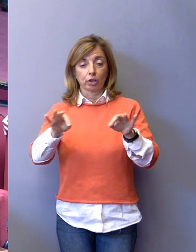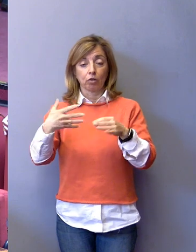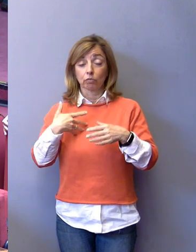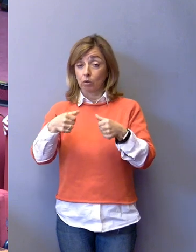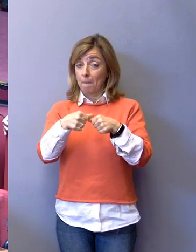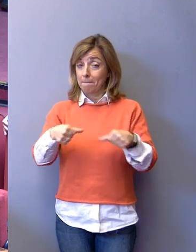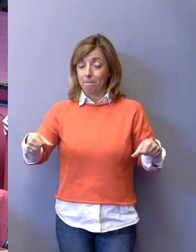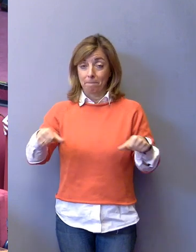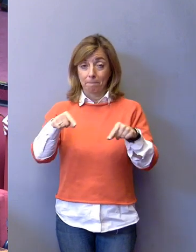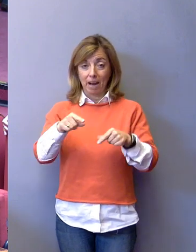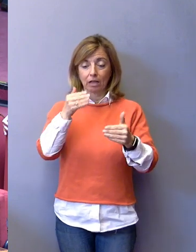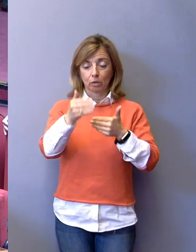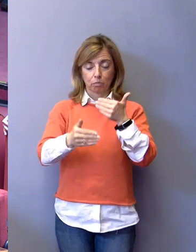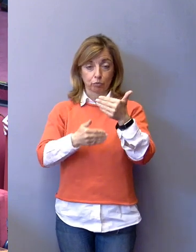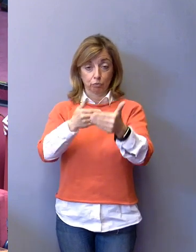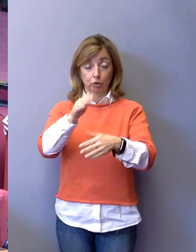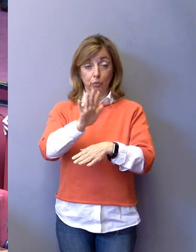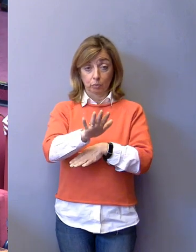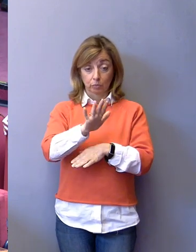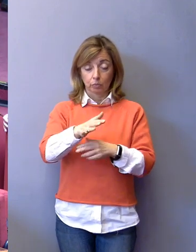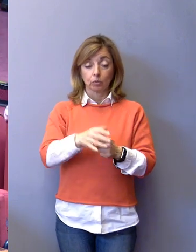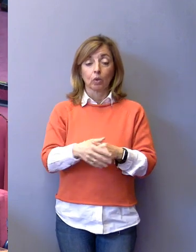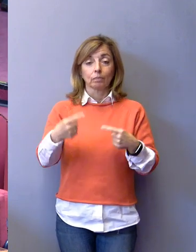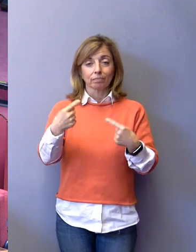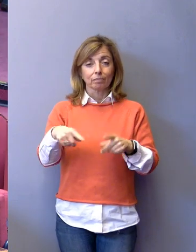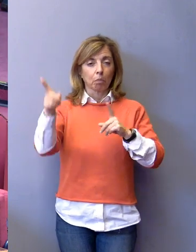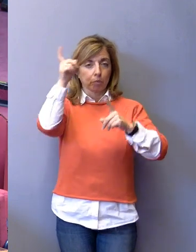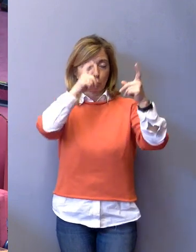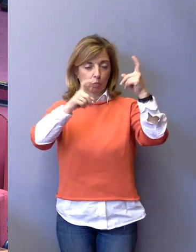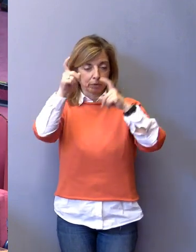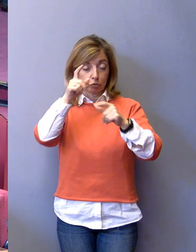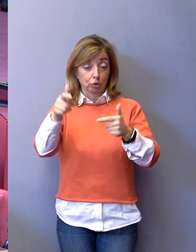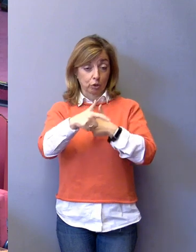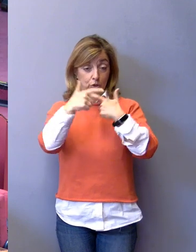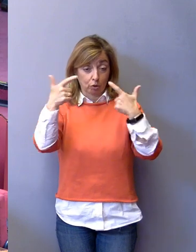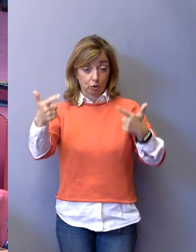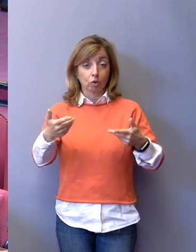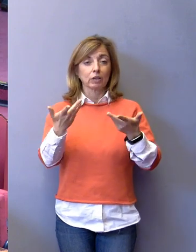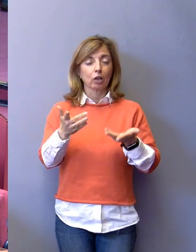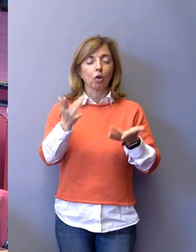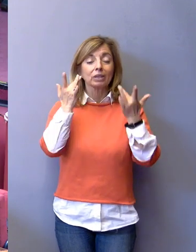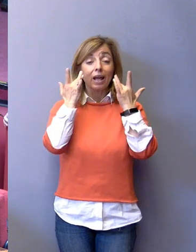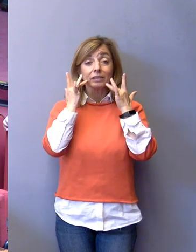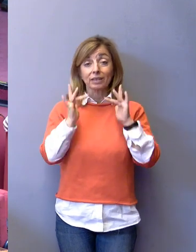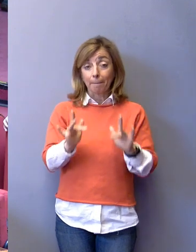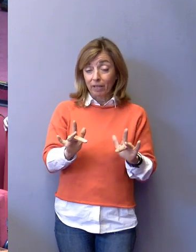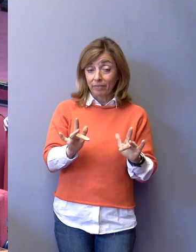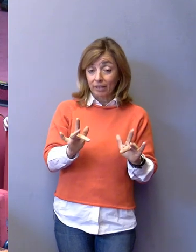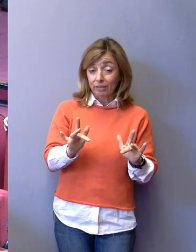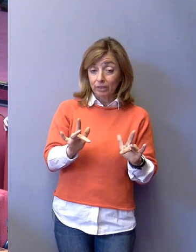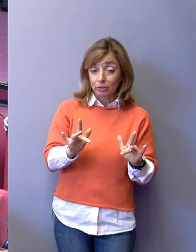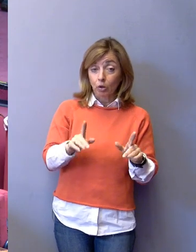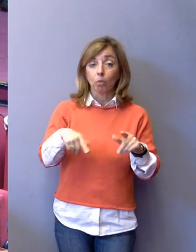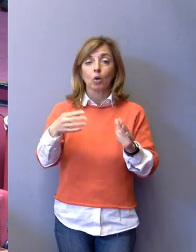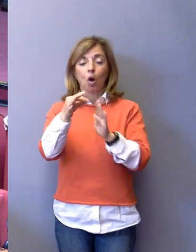e complessivi e la preoccupazione grossa della semplificazione e da una parte la